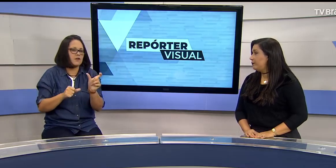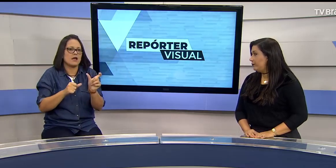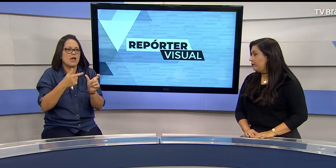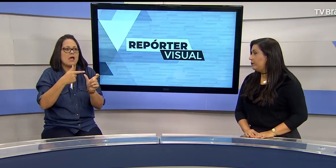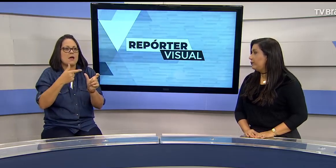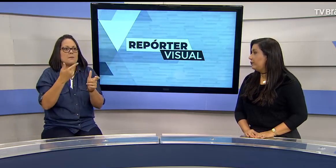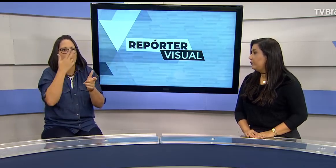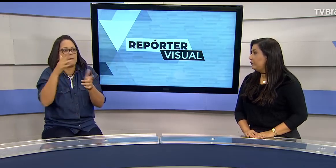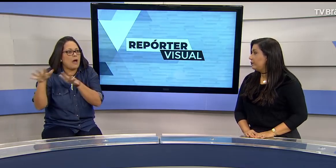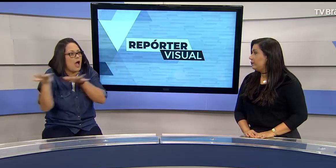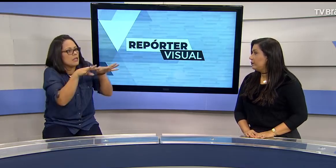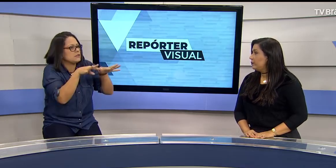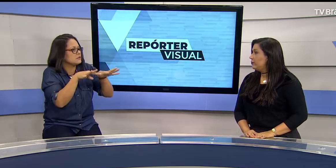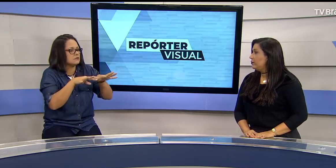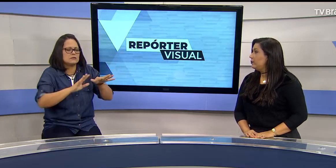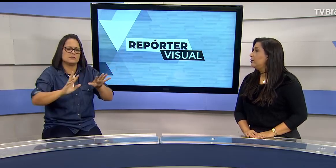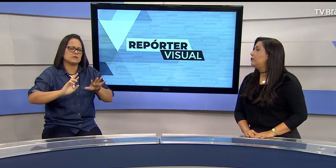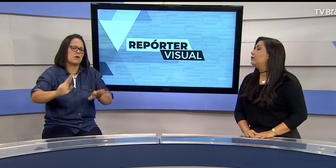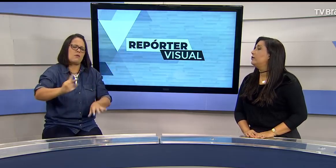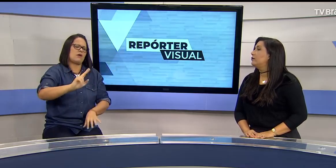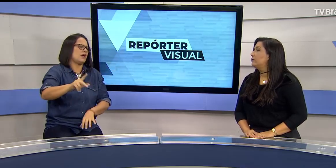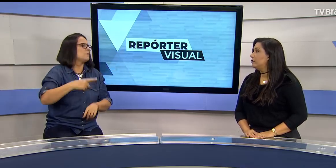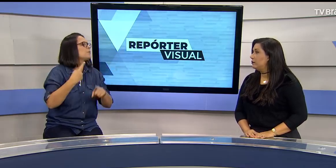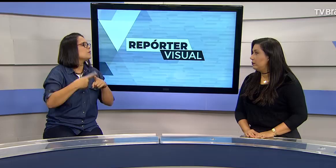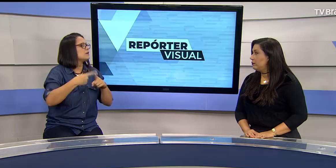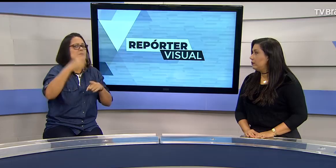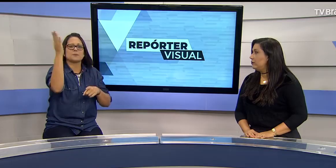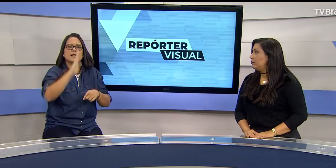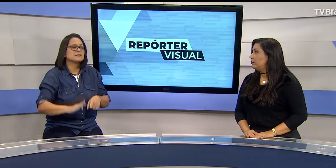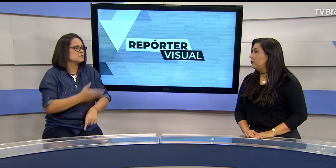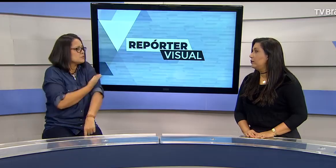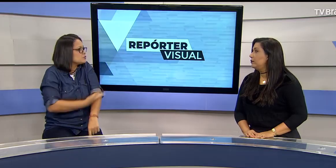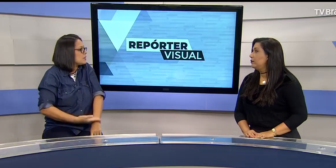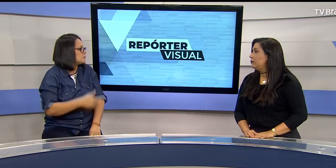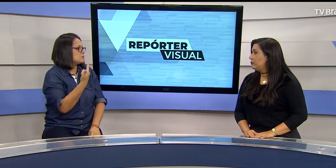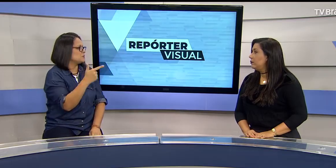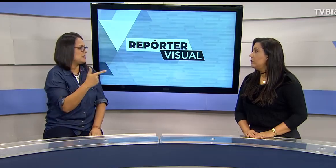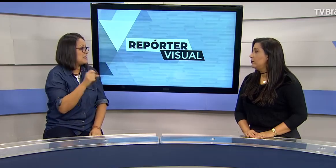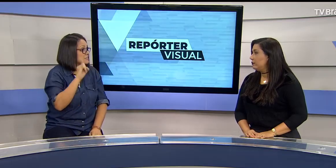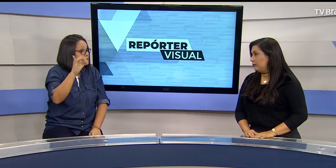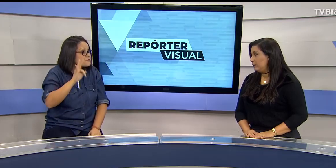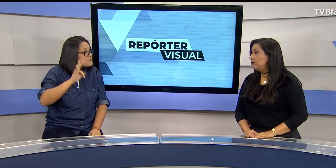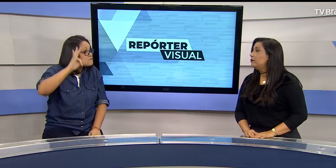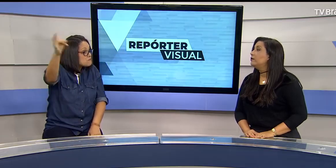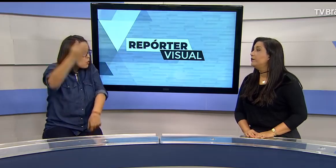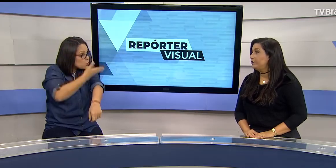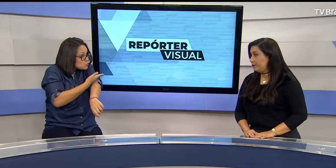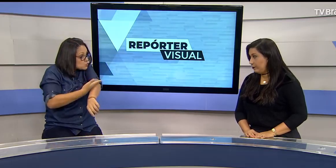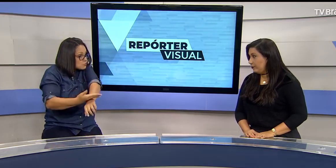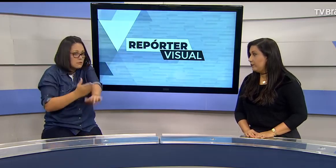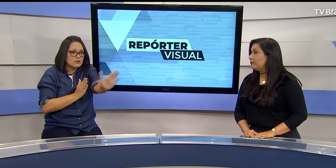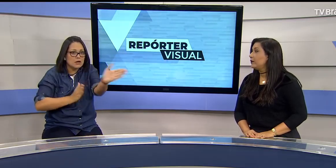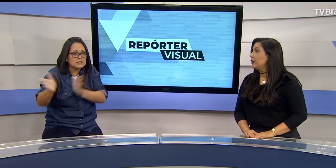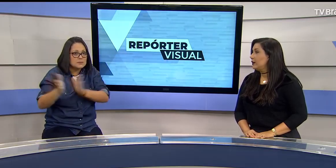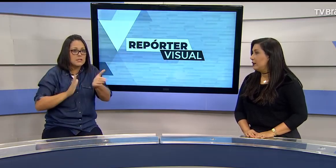por favor"? Você está chamando muita atenção das pessoas? O pior é ter que ouvir isso como se fosse um obstáculo